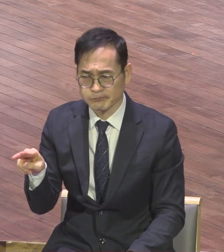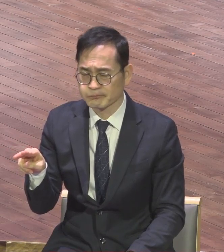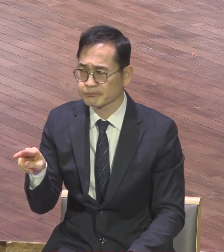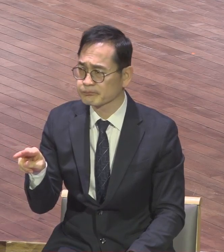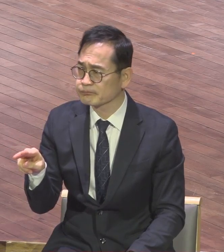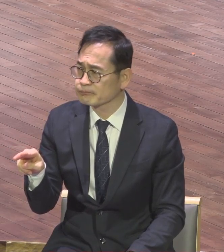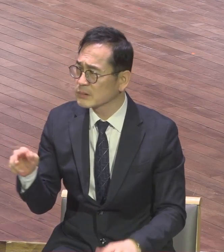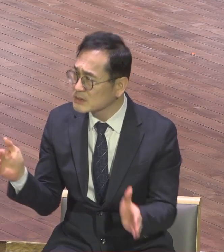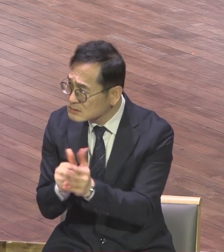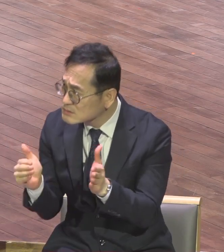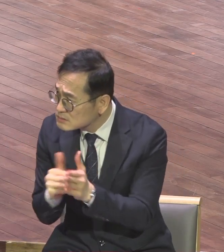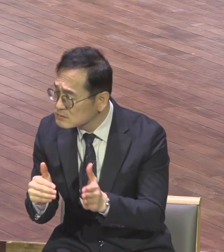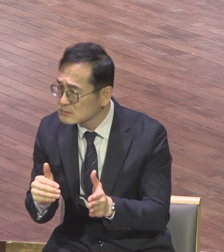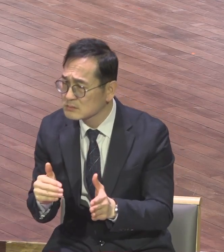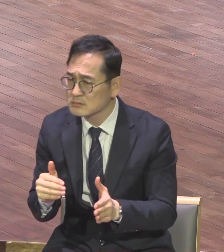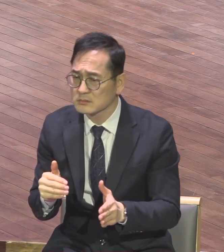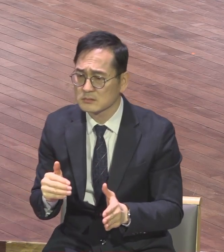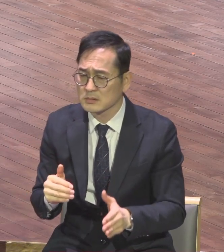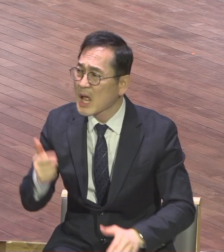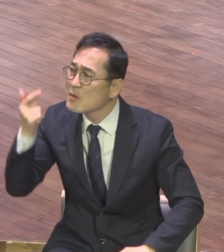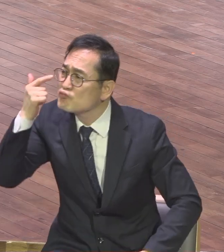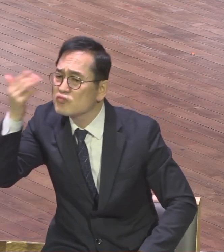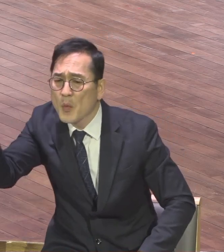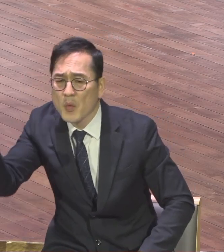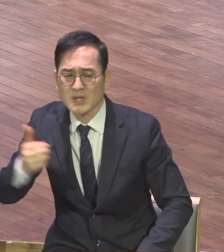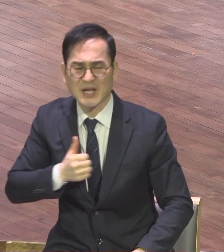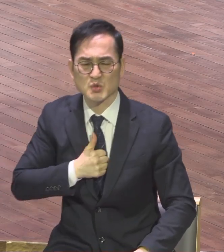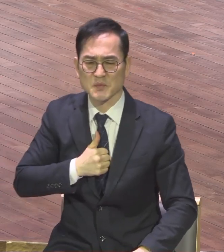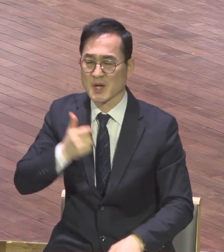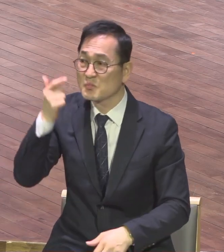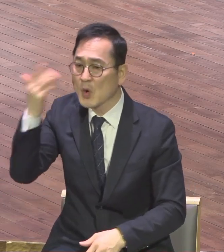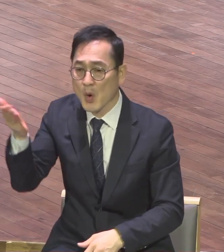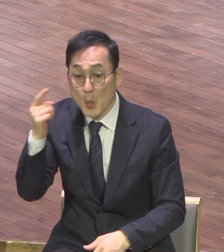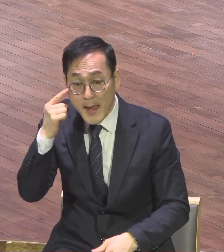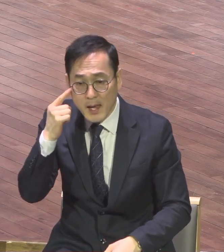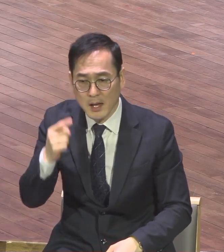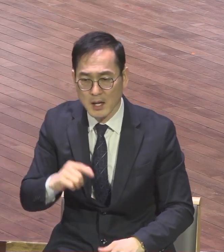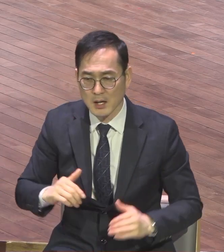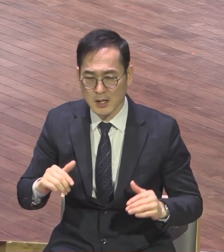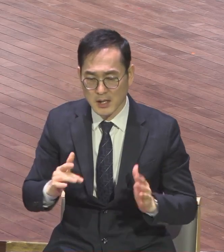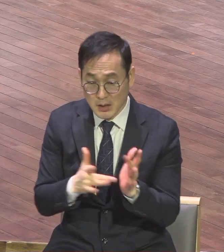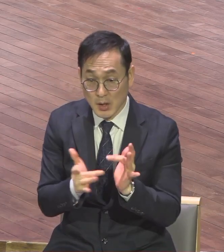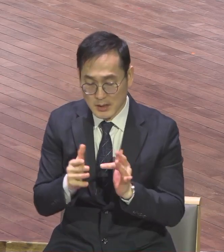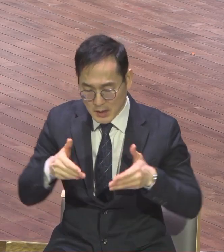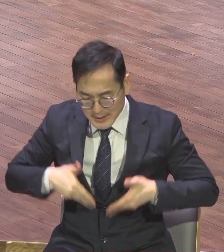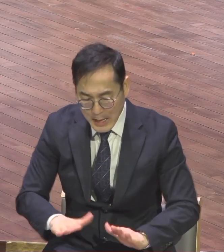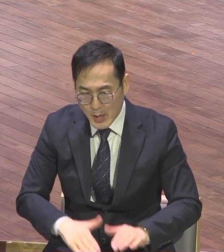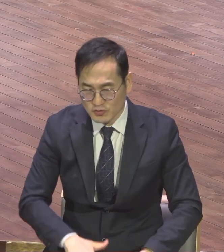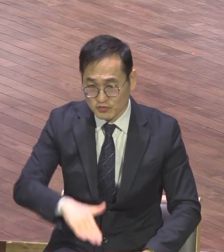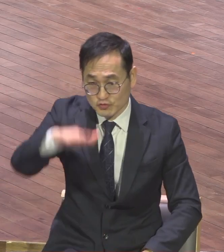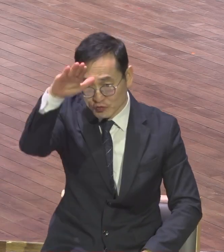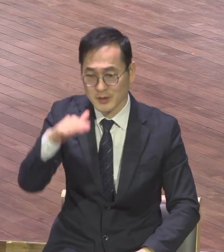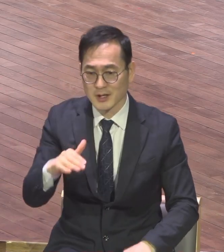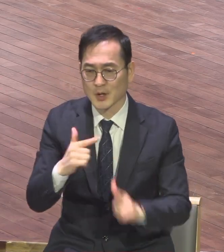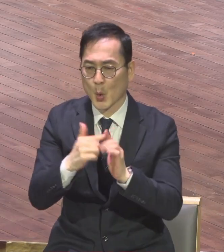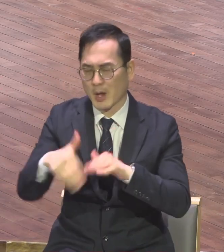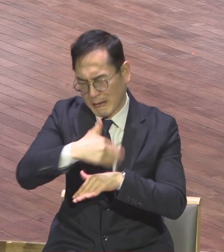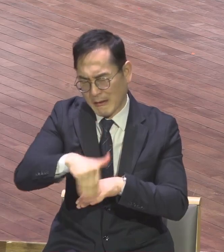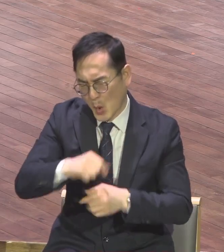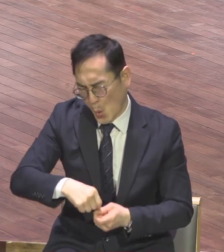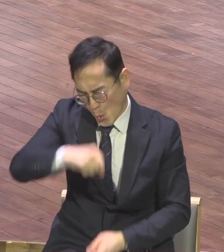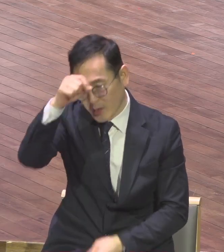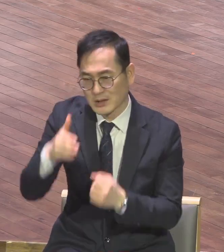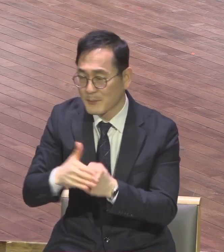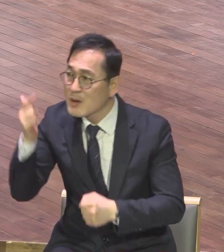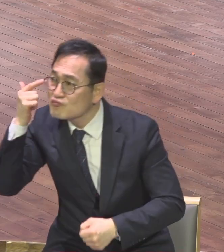다녔어요. 타이밍도 약간 놓친 것 같고 그렇게 물어보면 아니 아직도 그걸 몰라? 라고만 할 것 같은 불신앙인 것 같으니까 말을 못하는